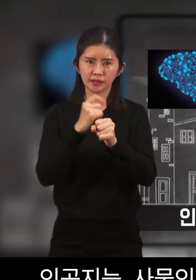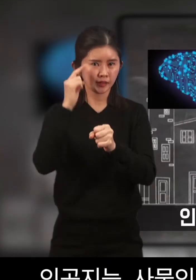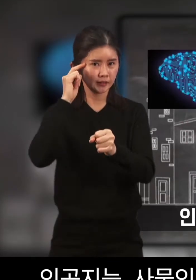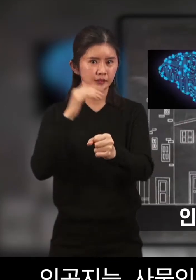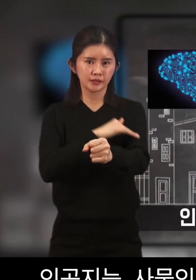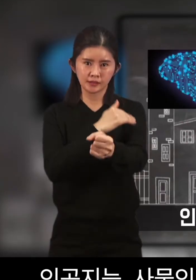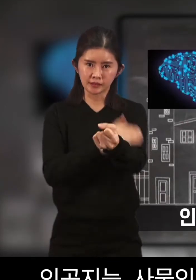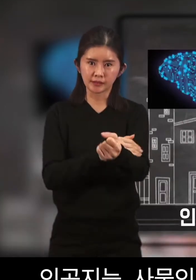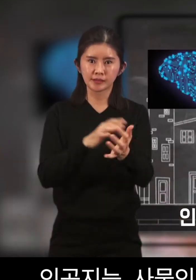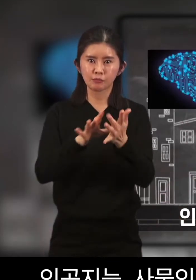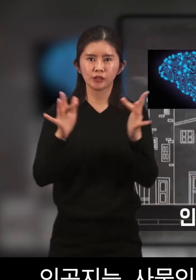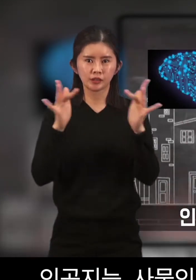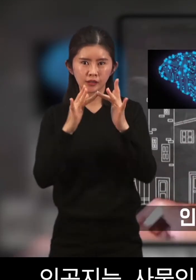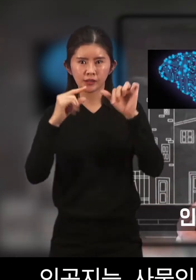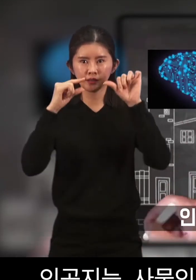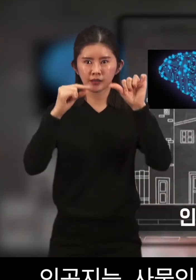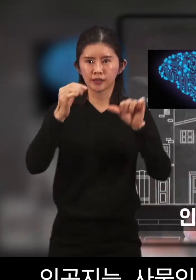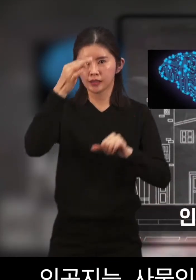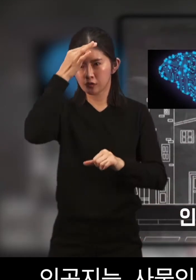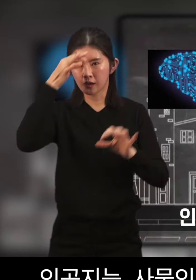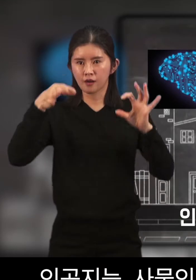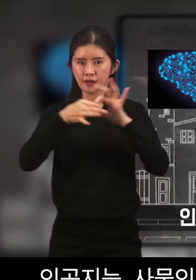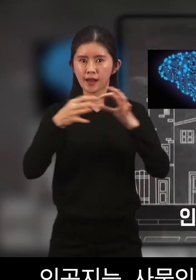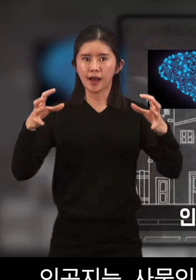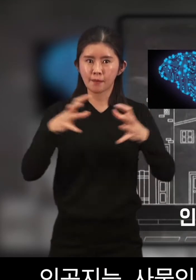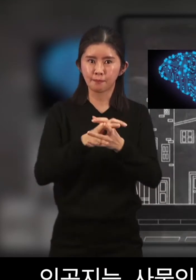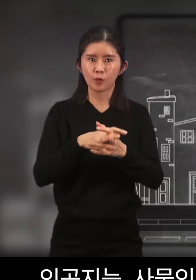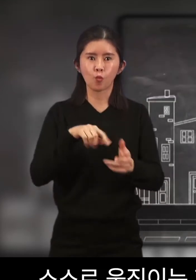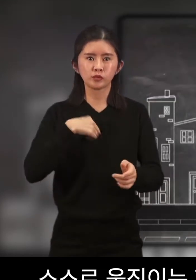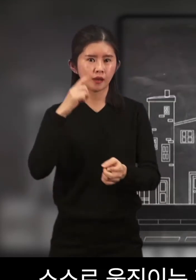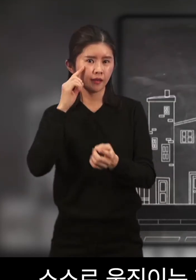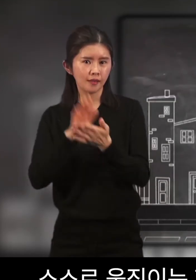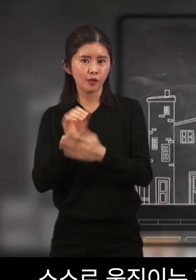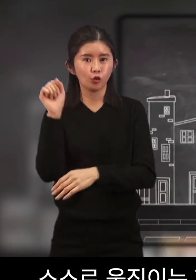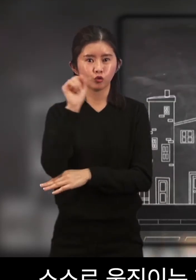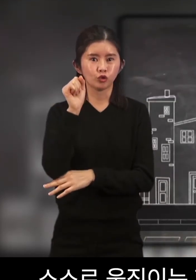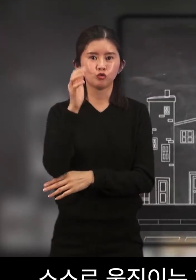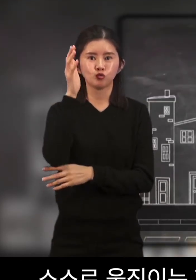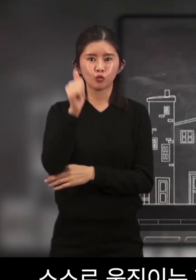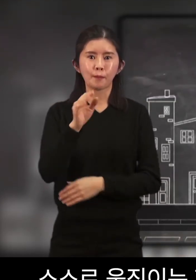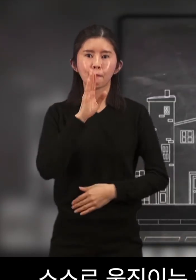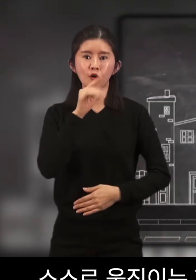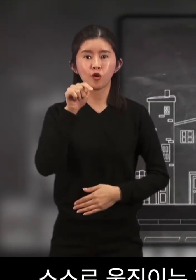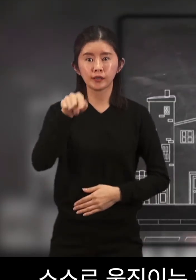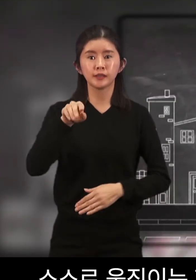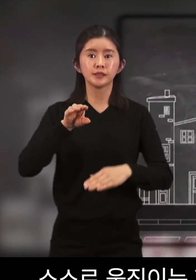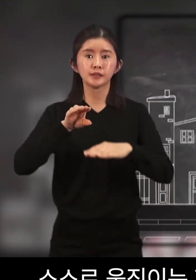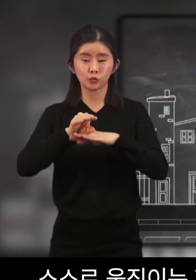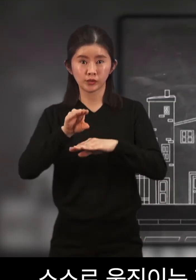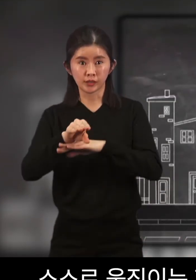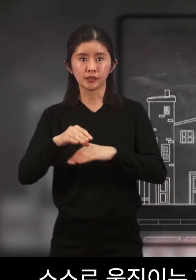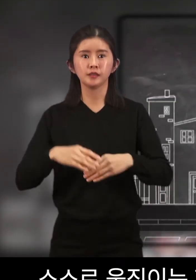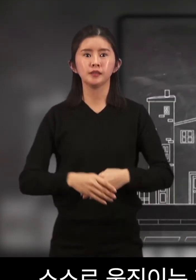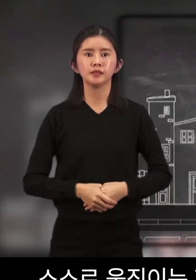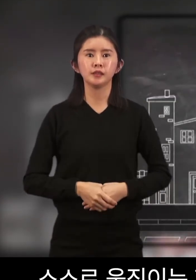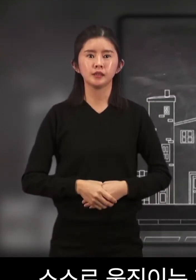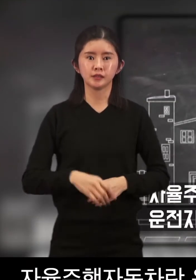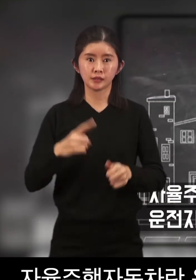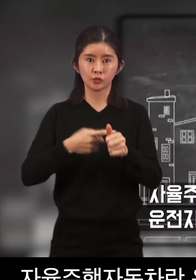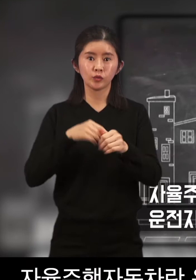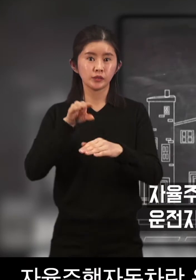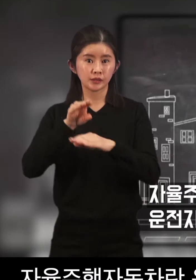인공지능, 사물인터넷, 5G 등의 기술과 결합되어 스스로 움직이는 자동차가 바로 그 주인공입니다.